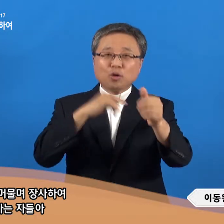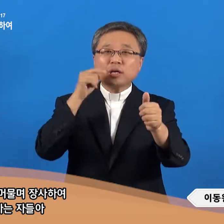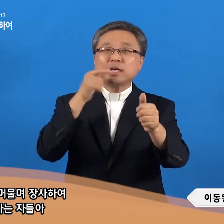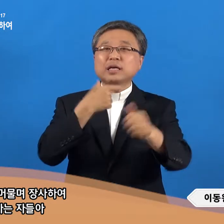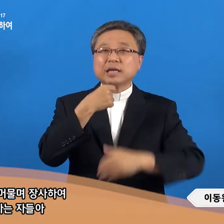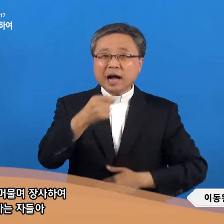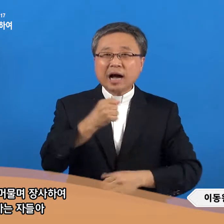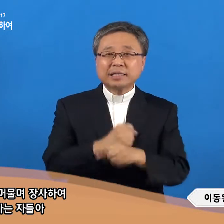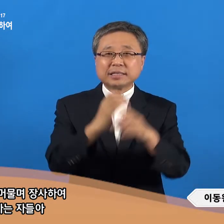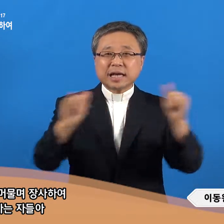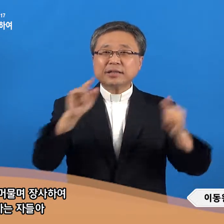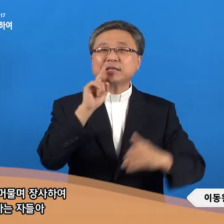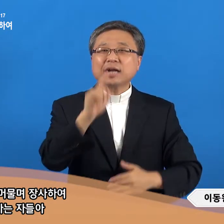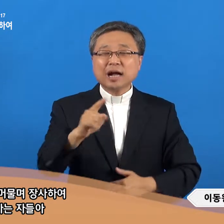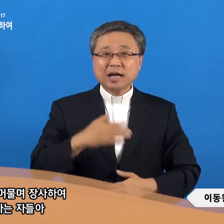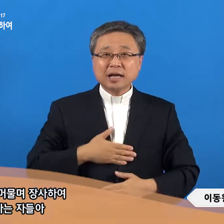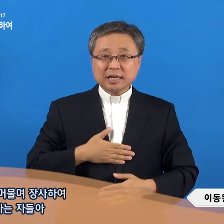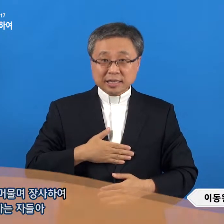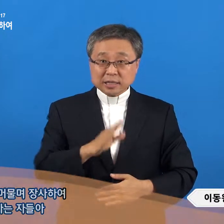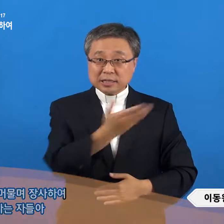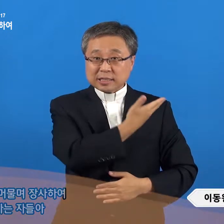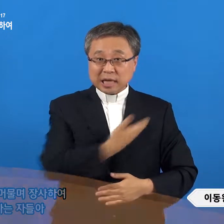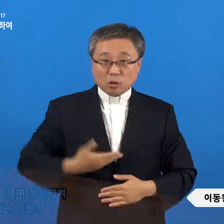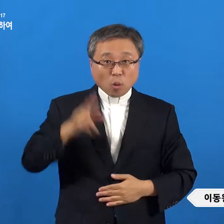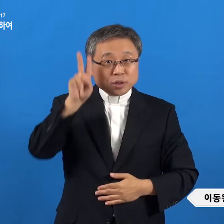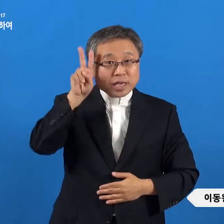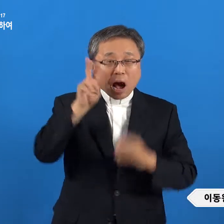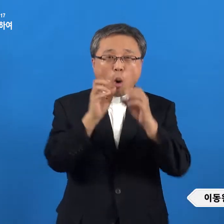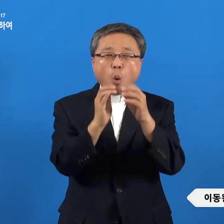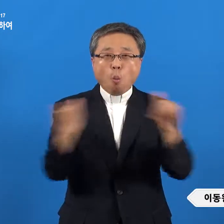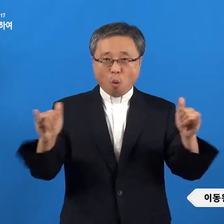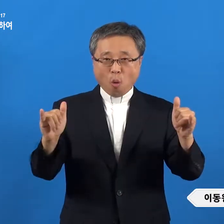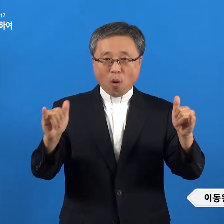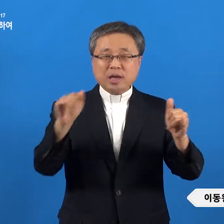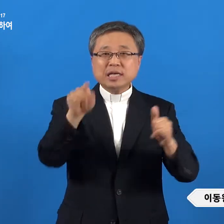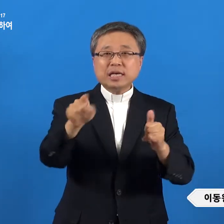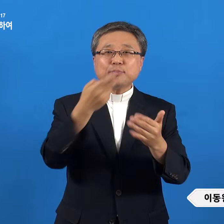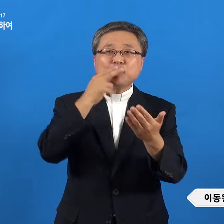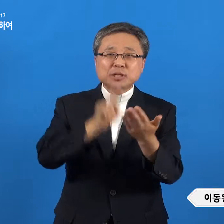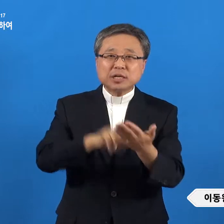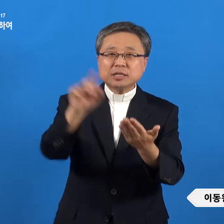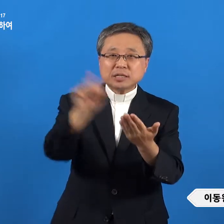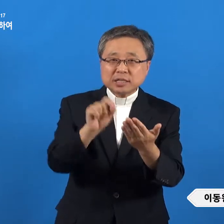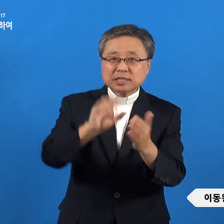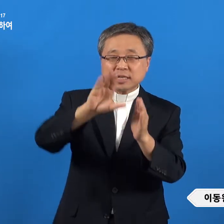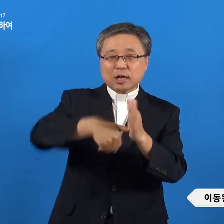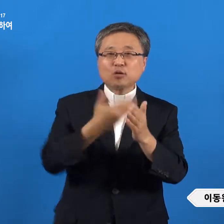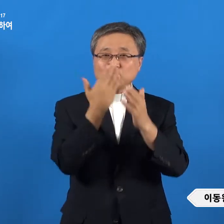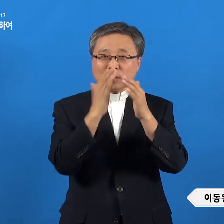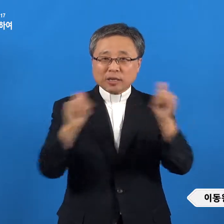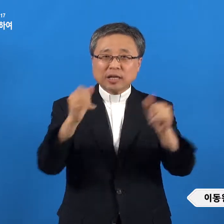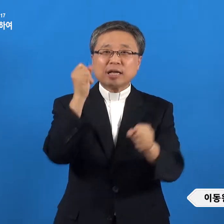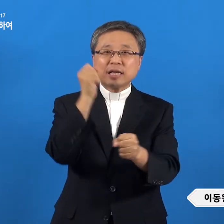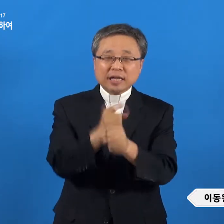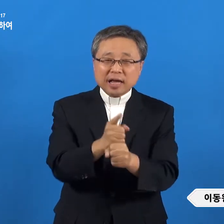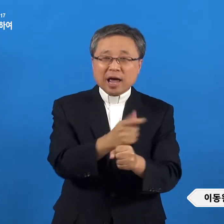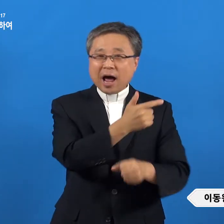자들아. 사도 야고보가 이 편지를 쓰던 당시에 유대인들은 이미 아주